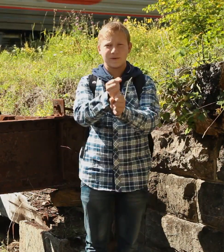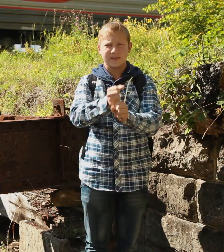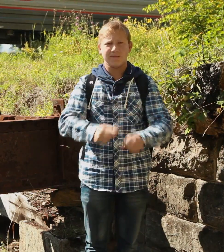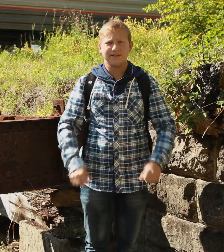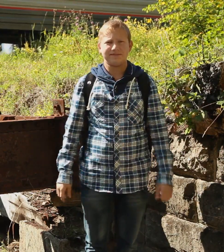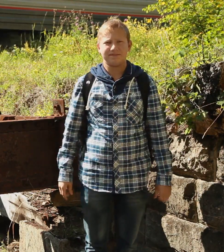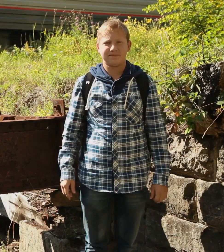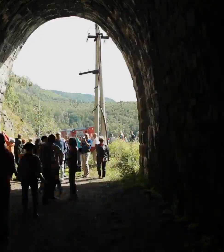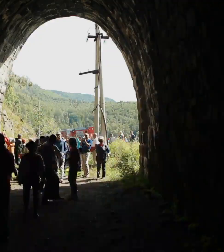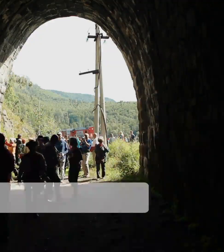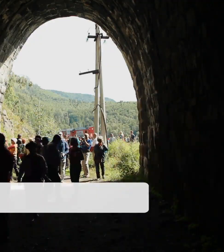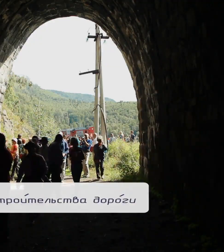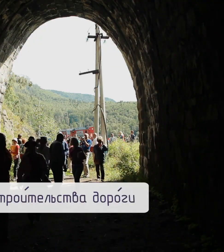короткими.